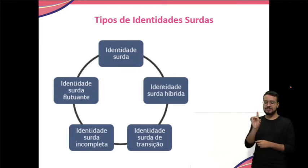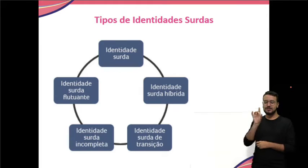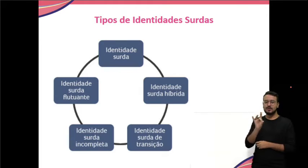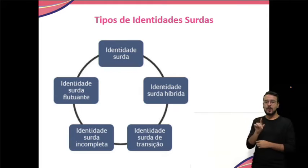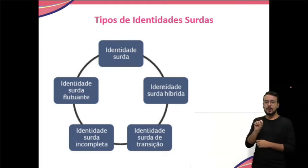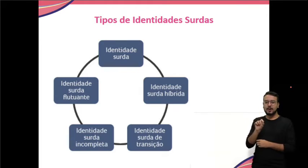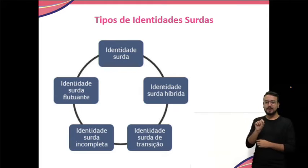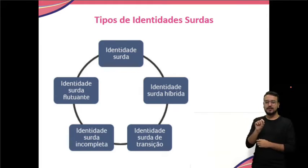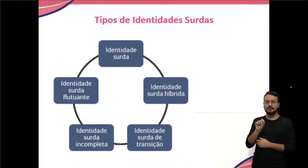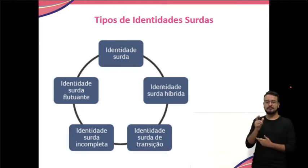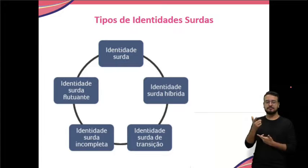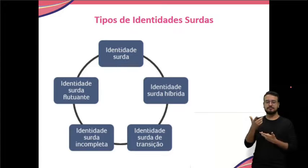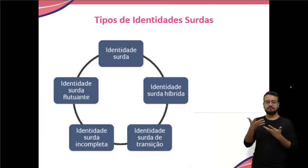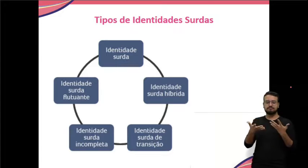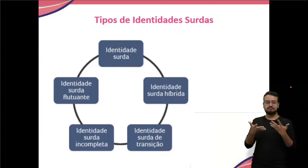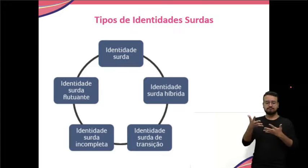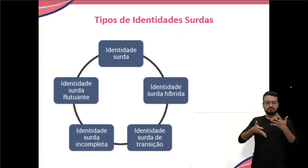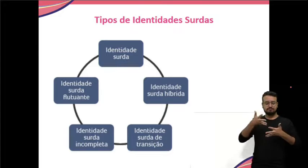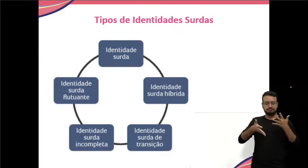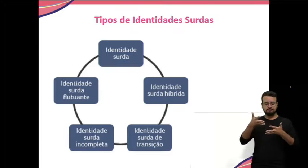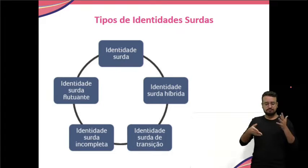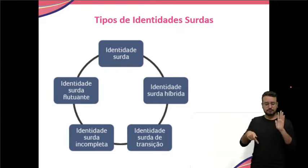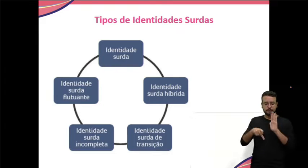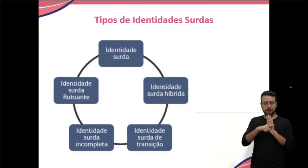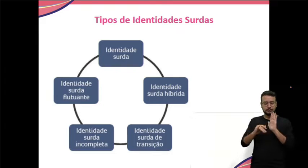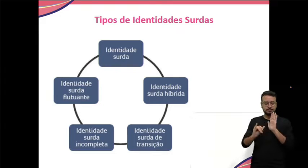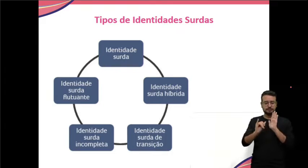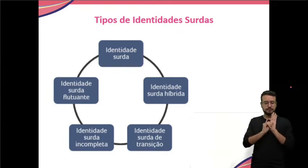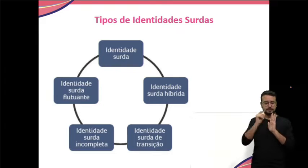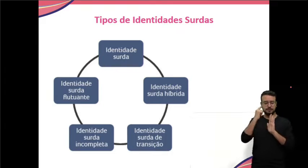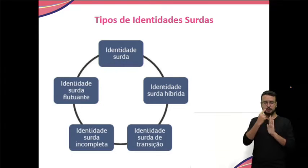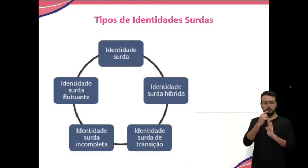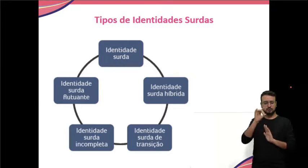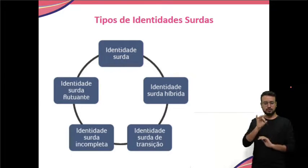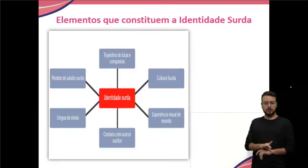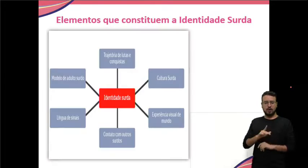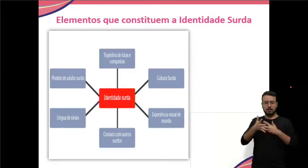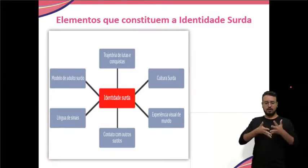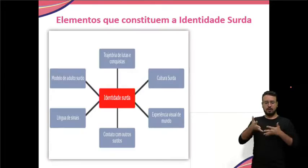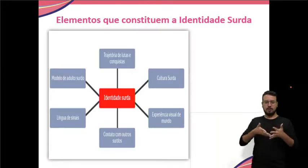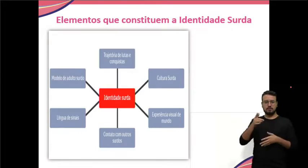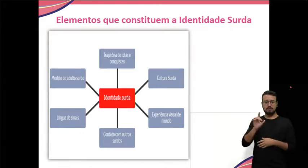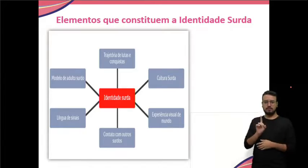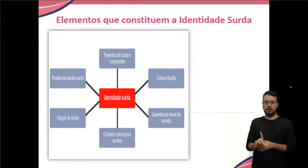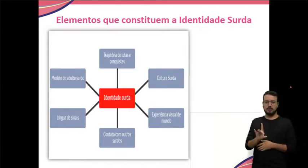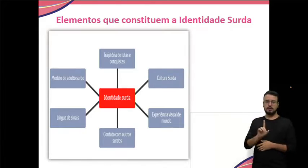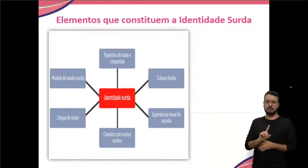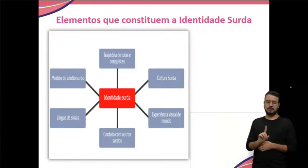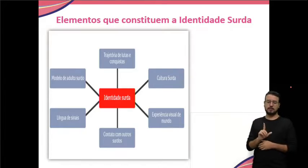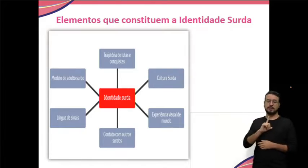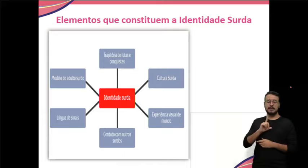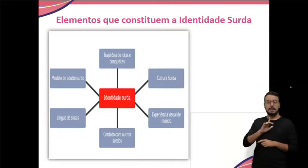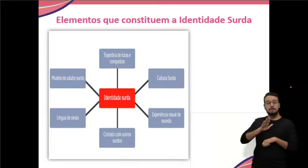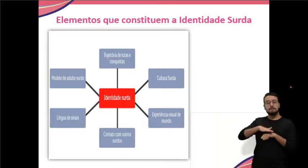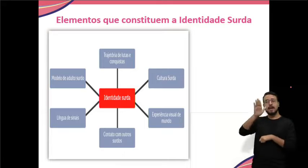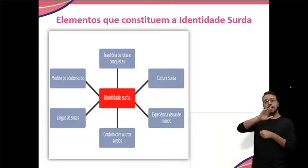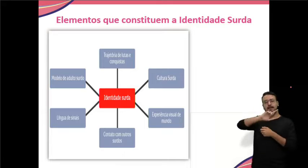de sinais que define uma identidade surda. Na próxima imagem, você vai ver lá algumas características. Então, para que essa